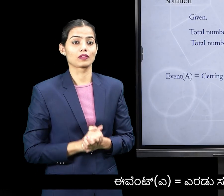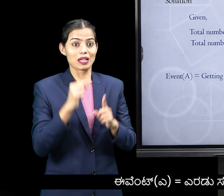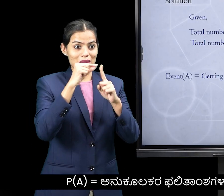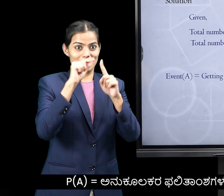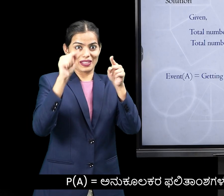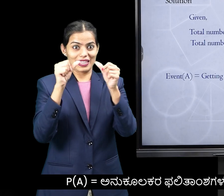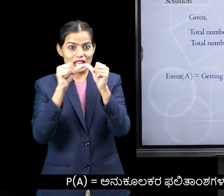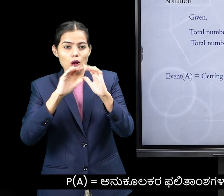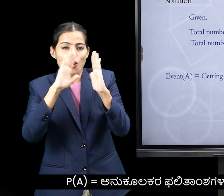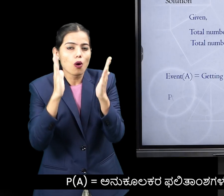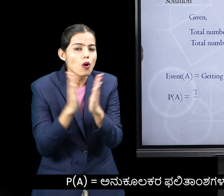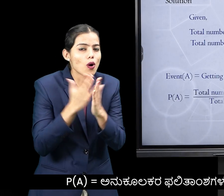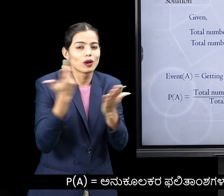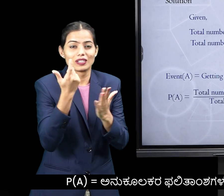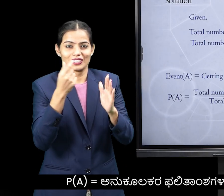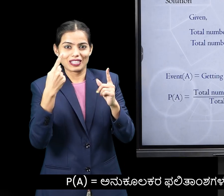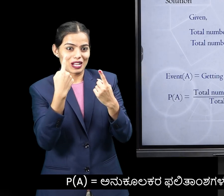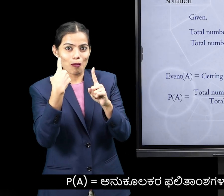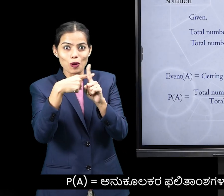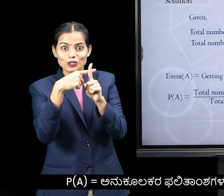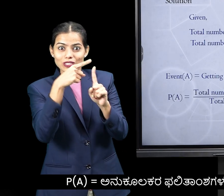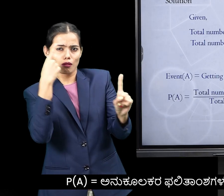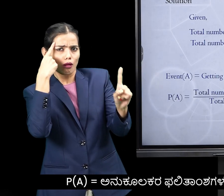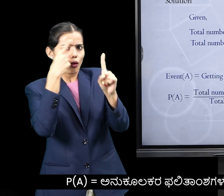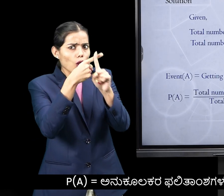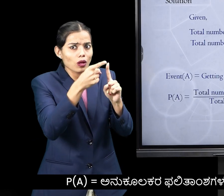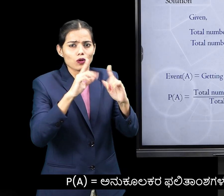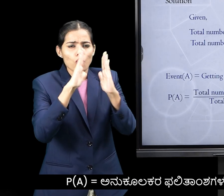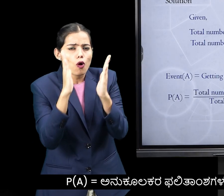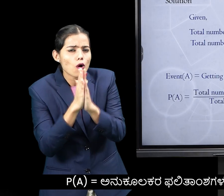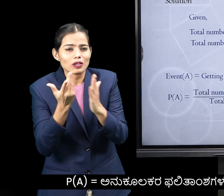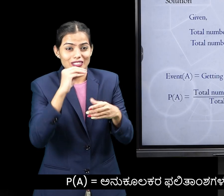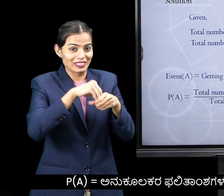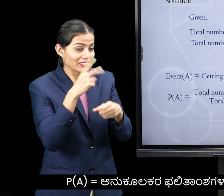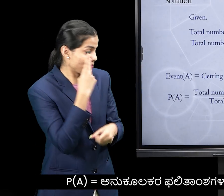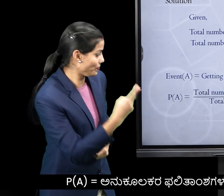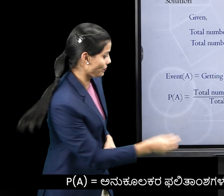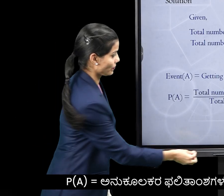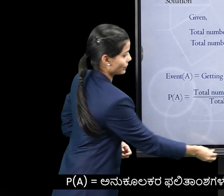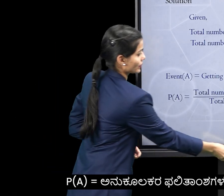ಪಿ ಆಫ್ ಎ ಈಸ್ ಈಕ್ವಲ್ ಟು ಅನುಕೂಲಕರ ಫಲಿತಾಂಶಗಳ ಒಟ್ಟು ಸಂಖ್ಯೆ ಡಿವೈಡೆಡ್ ಬೈ ಫಲಿತಾಂಶಗಳ ಒಟ್ಟು ಸಂಖ್ಯೆ.